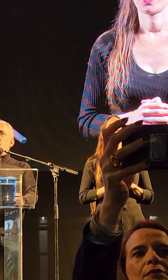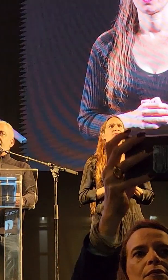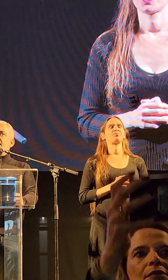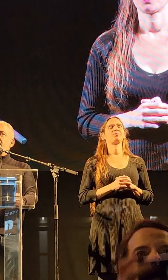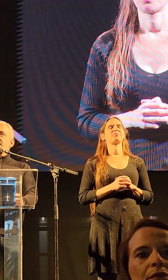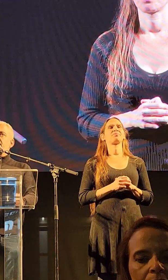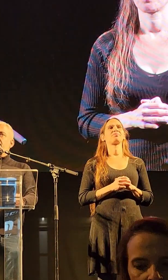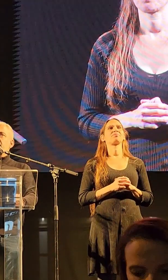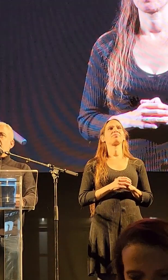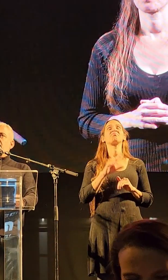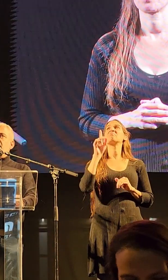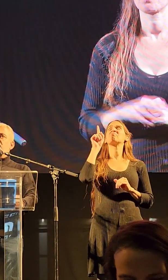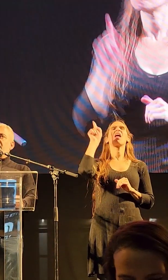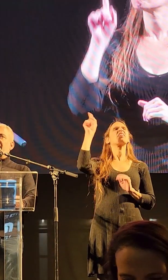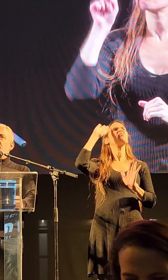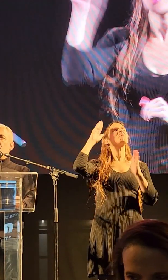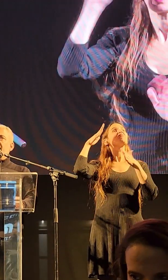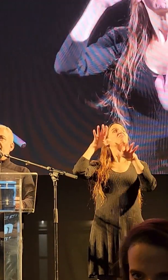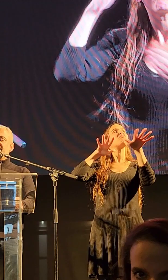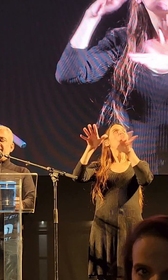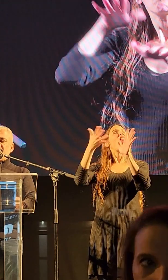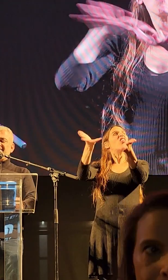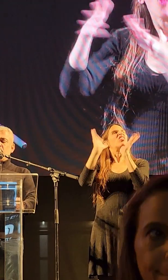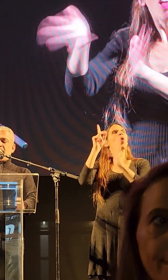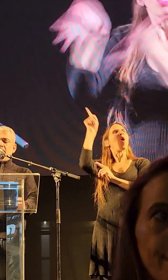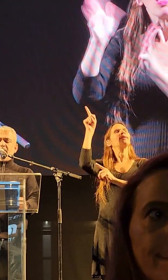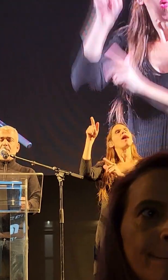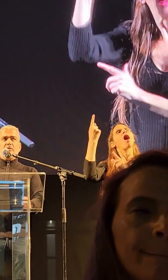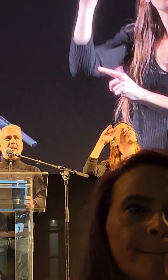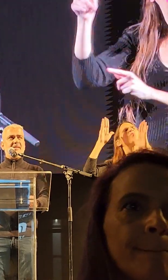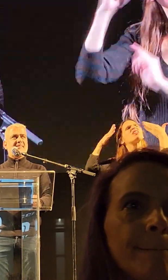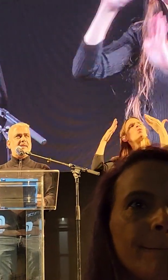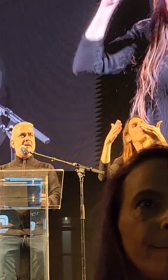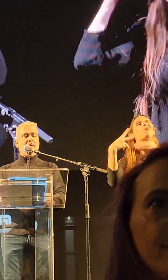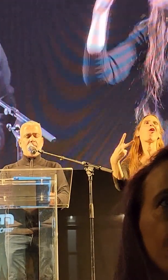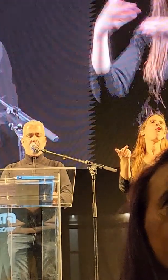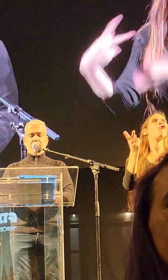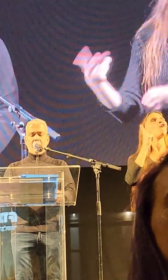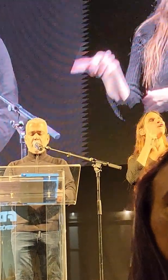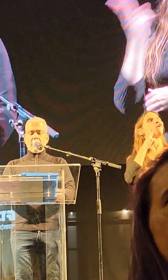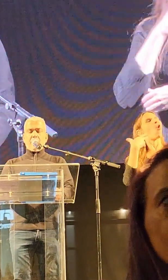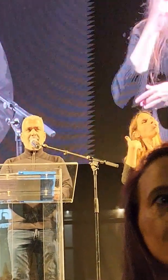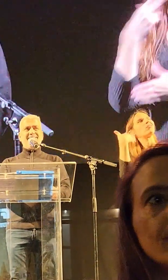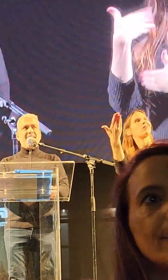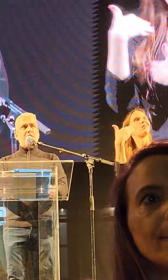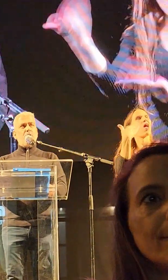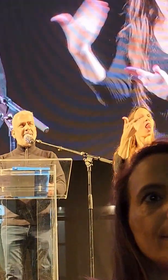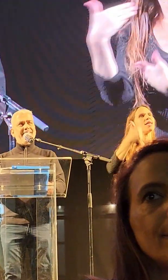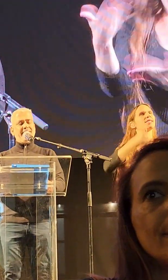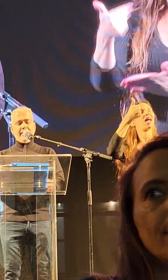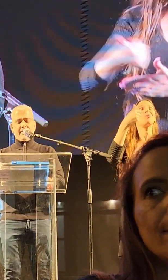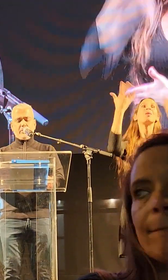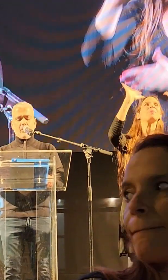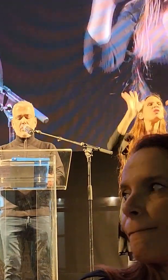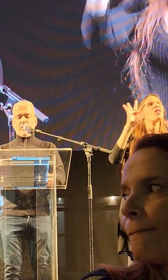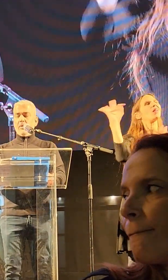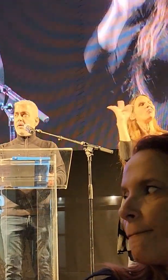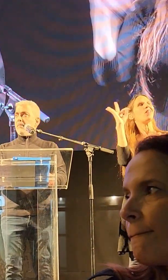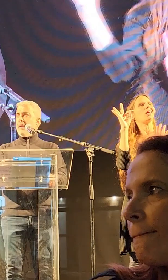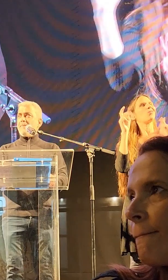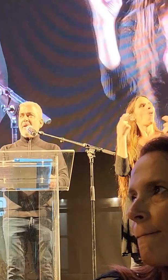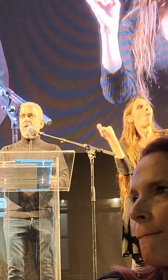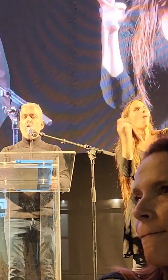אתם עסוקים, ממשלה נוראית, אתם עסוקים בוודקה לשרים, בסרטוני טיק